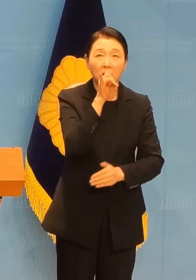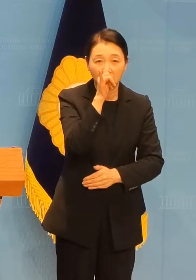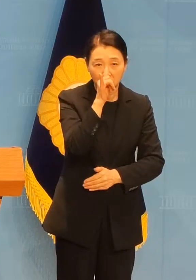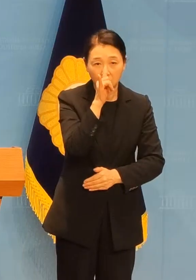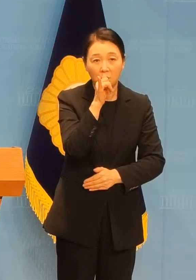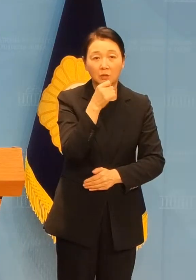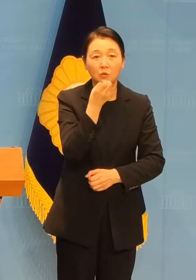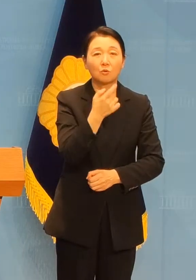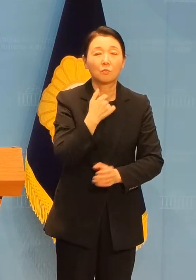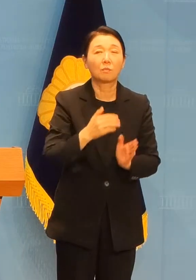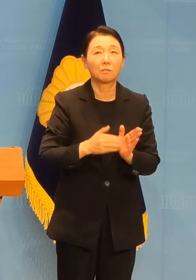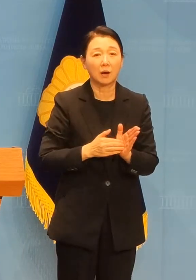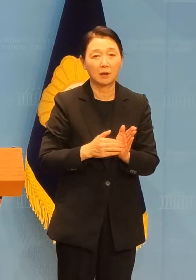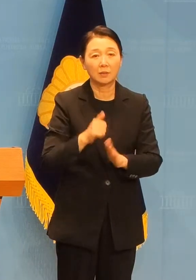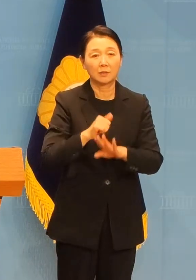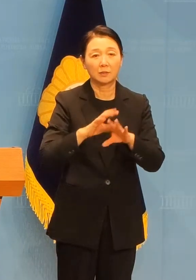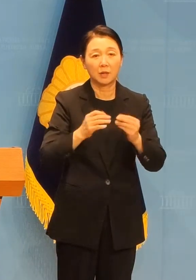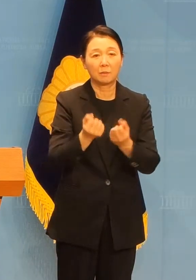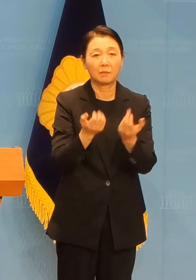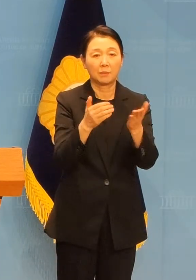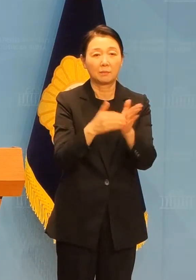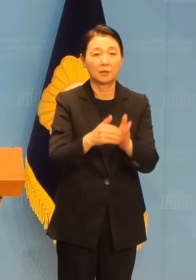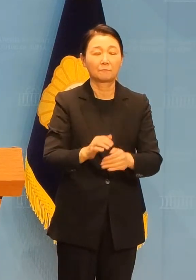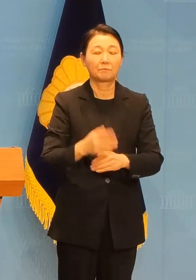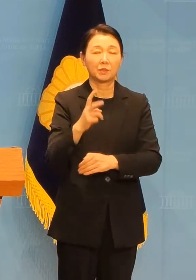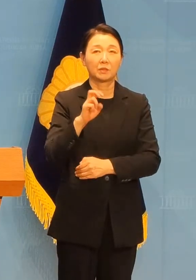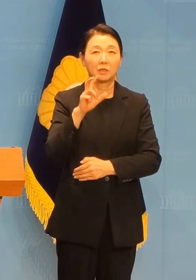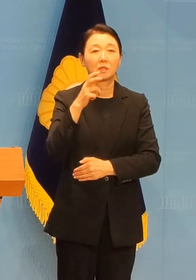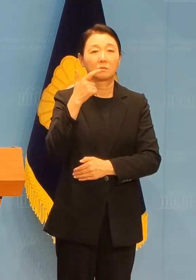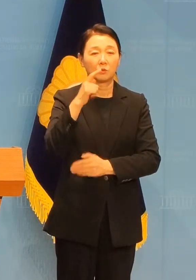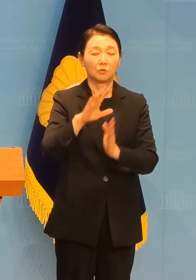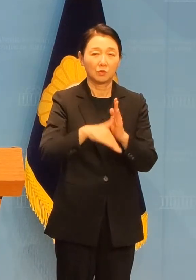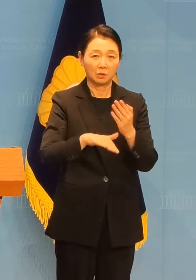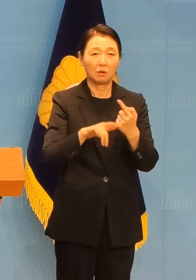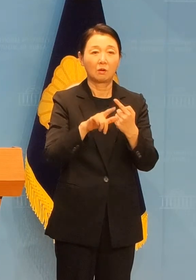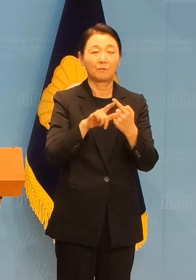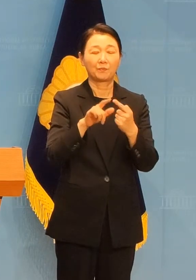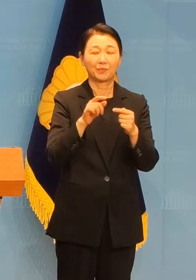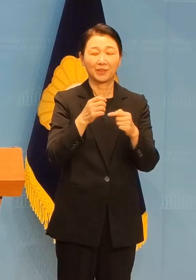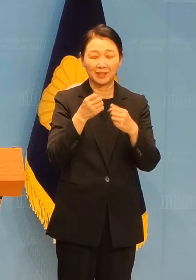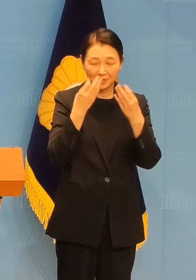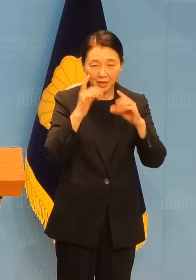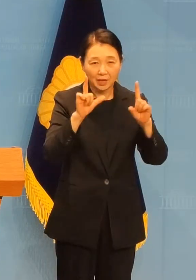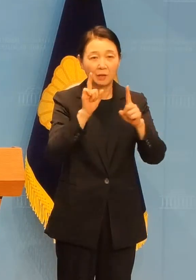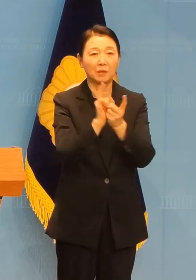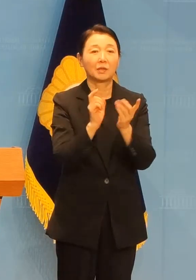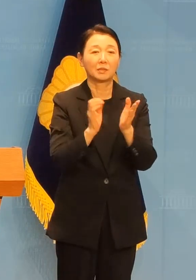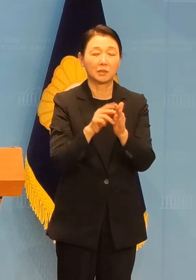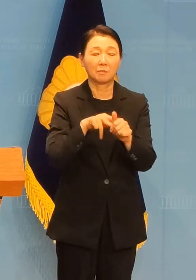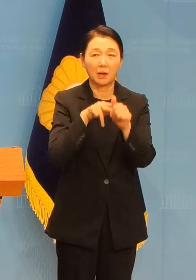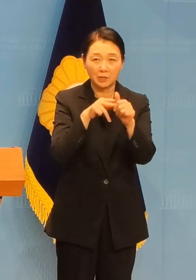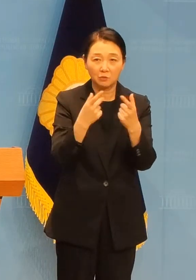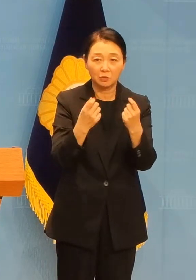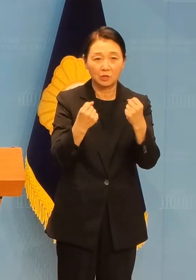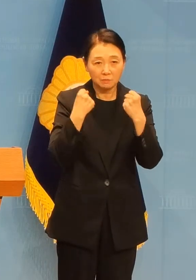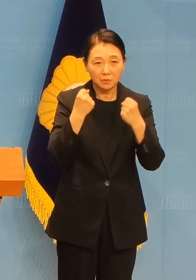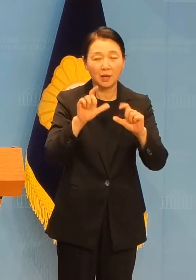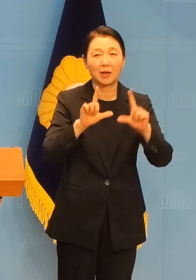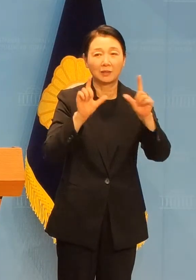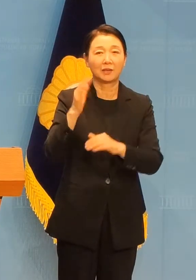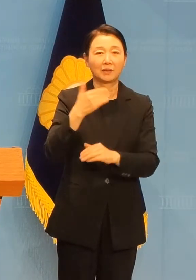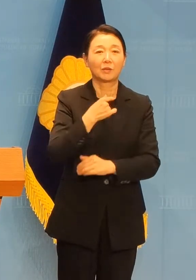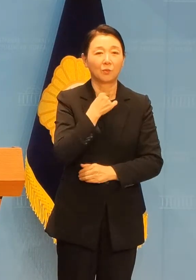바 있습니다. 이상으로 대응 보고 드렸습니다. 2026년 병원연이 밝았습니다. 말의 기운처럼 힘차고 당당한 한 해가